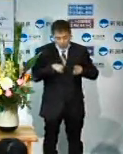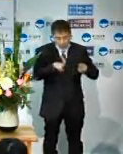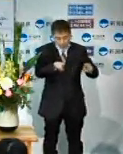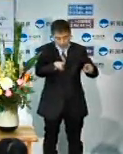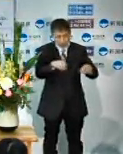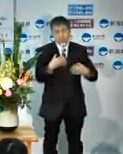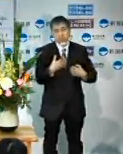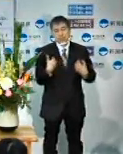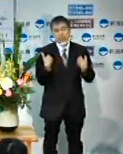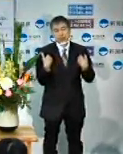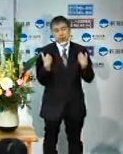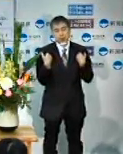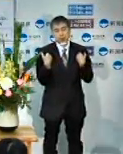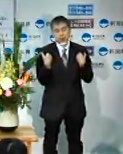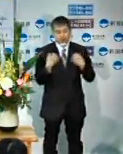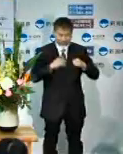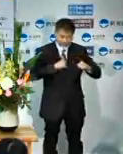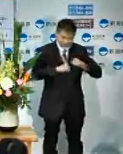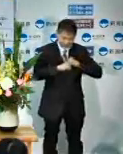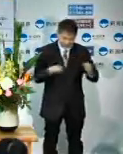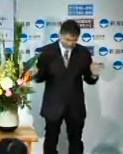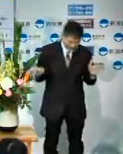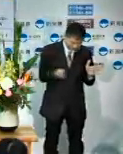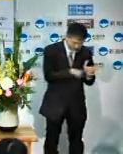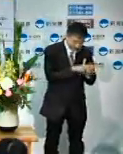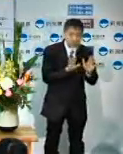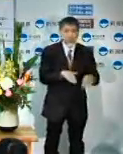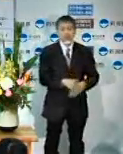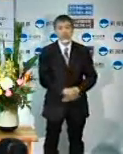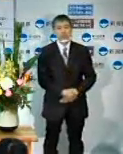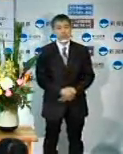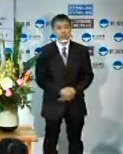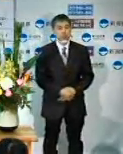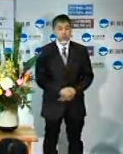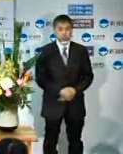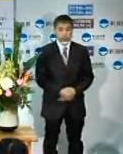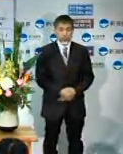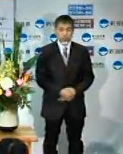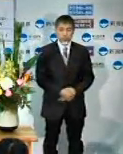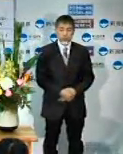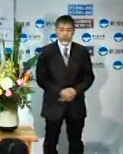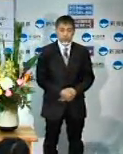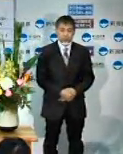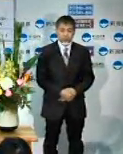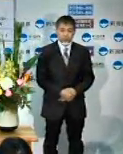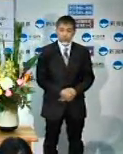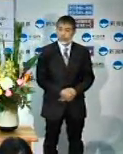ないということで取り組んできたつもりです。はい、 よろしいでしょうか。